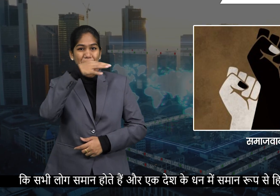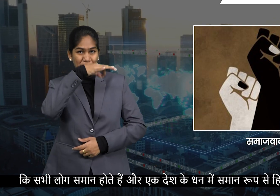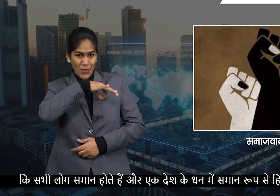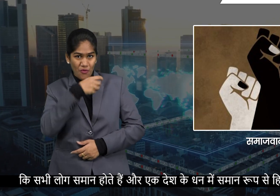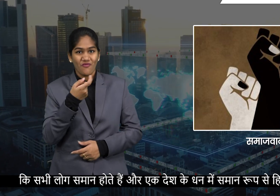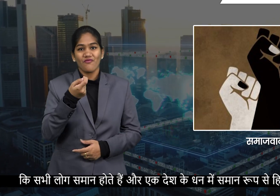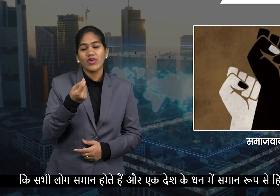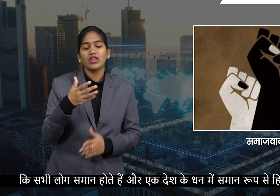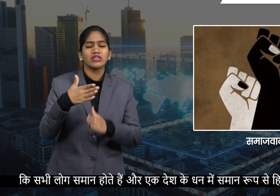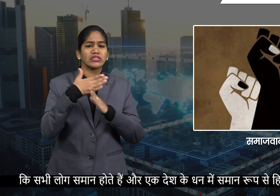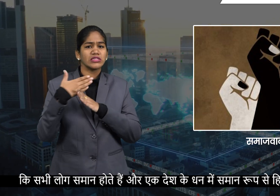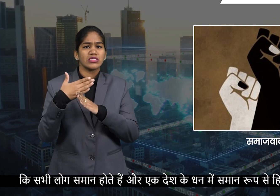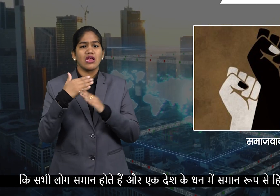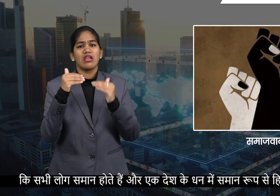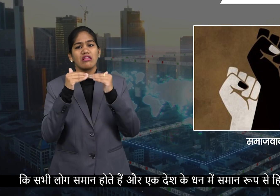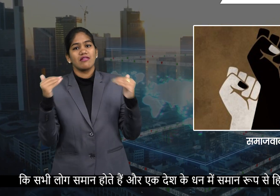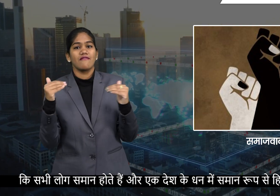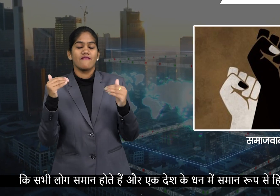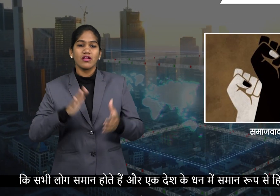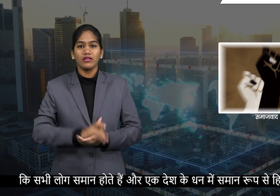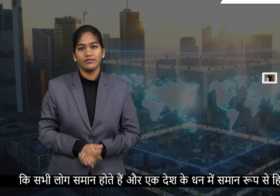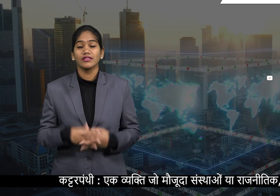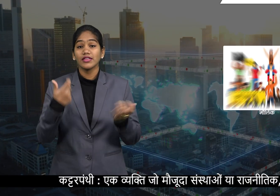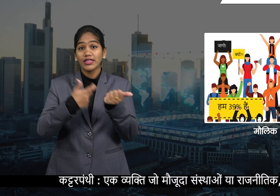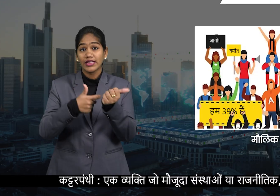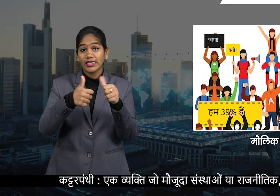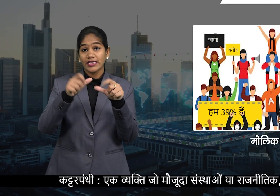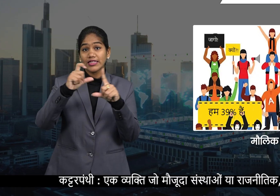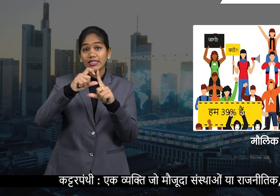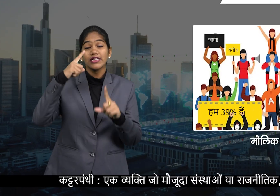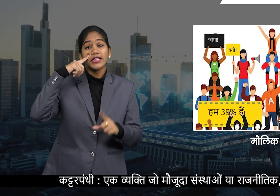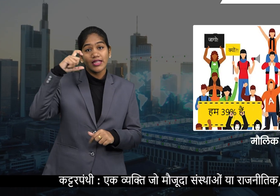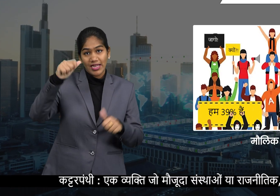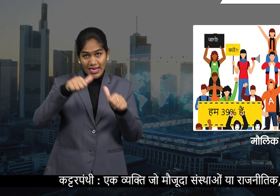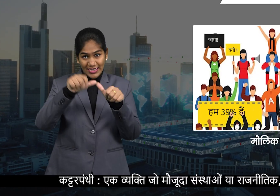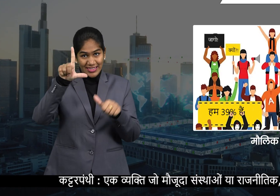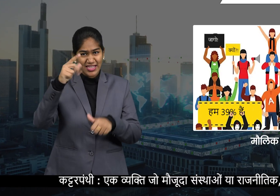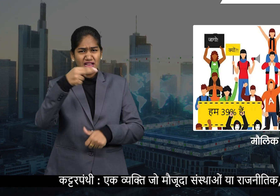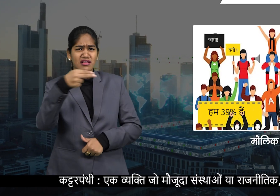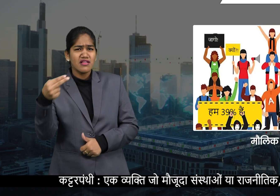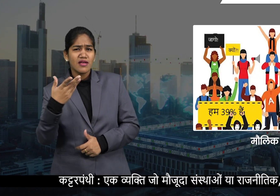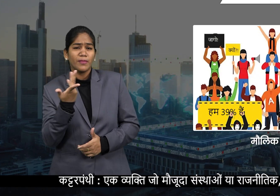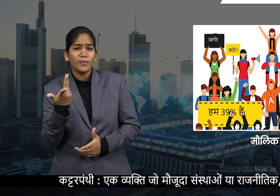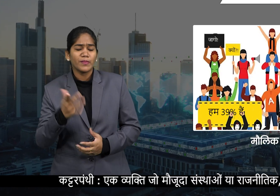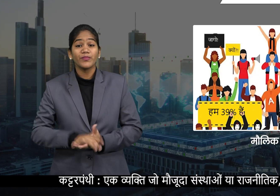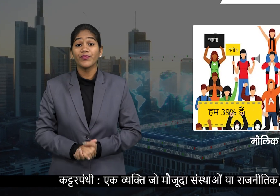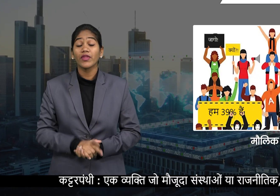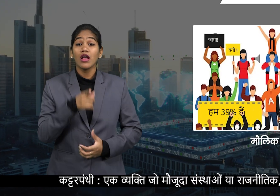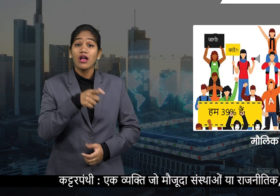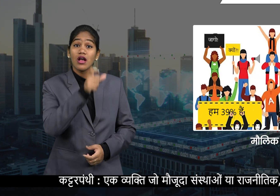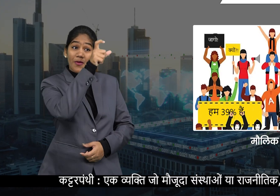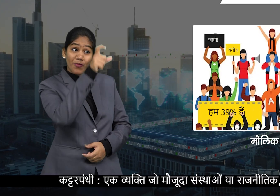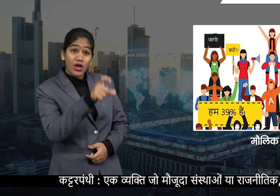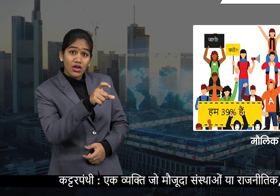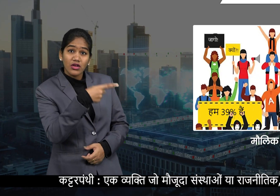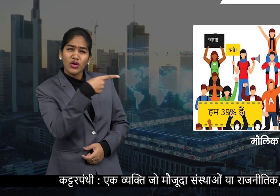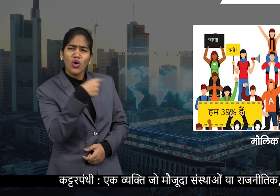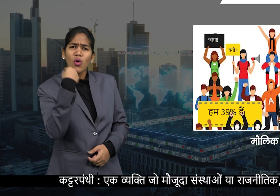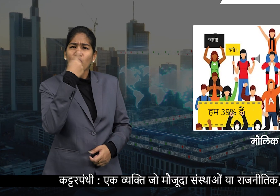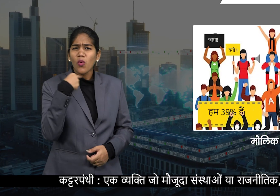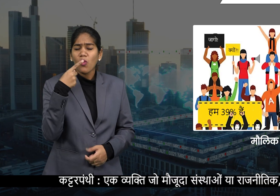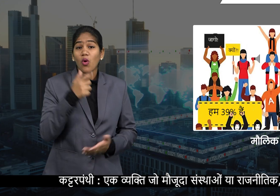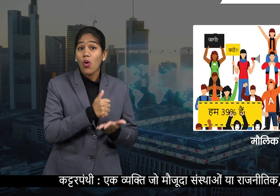से हिस्सेदारी करनी चाहिए। कट्टरपंथी, एक व्यक्ति जो